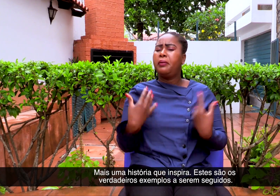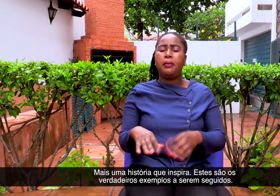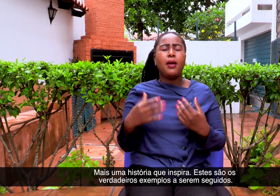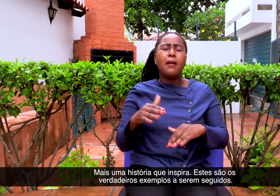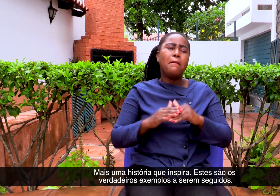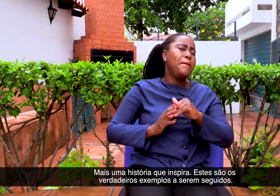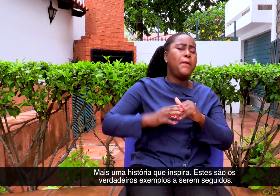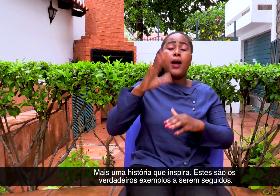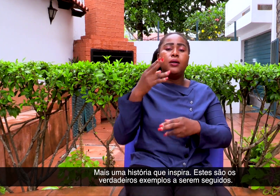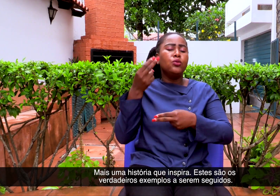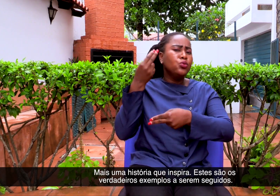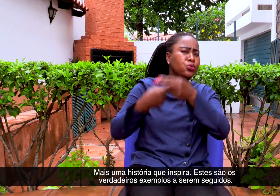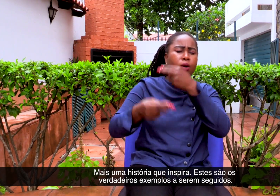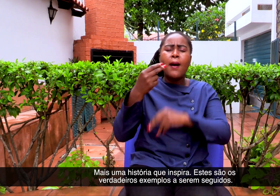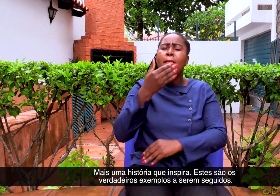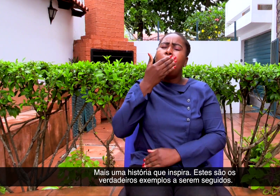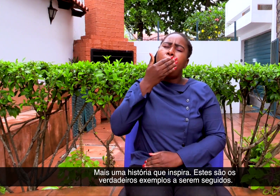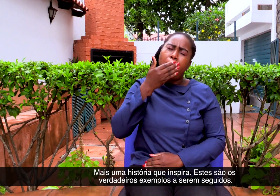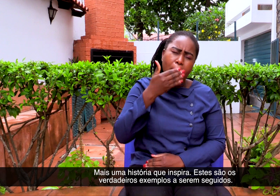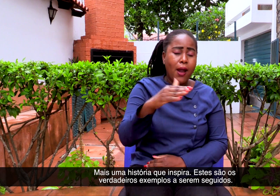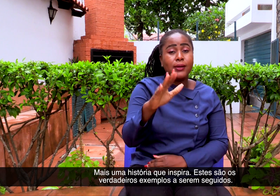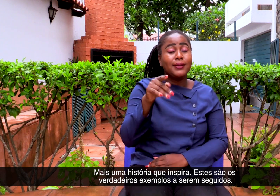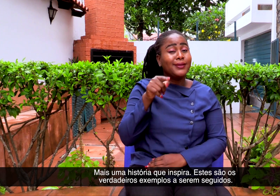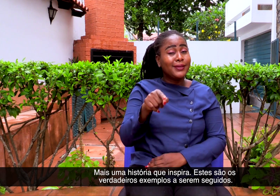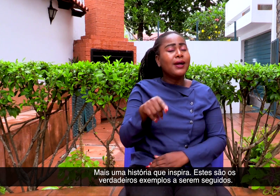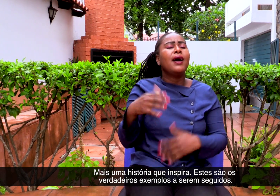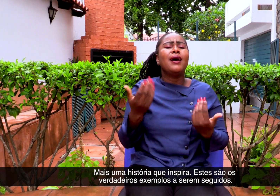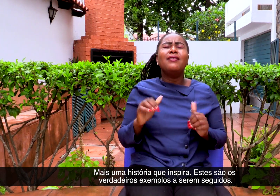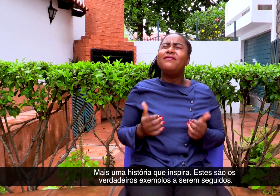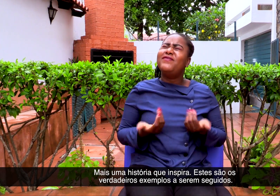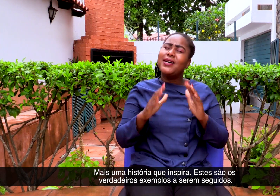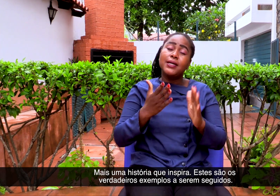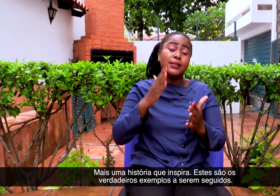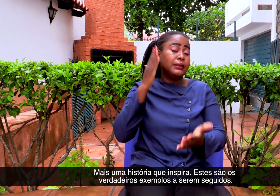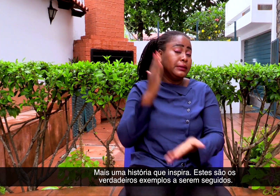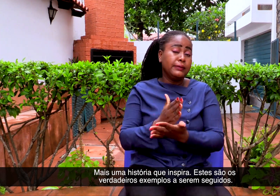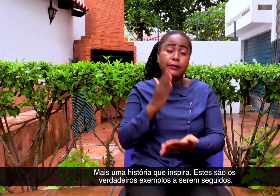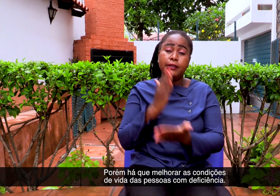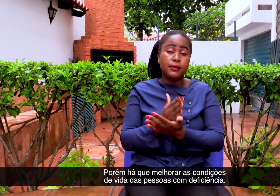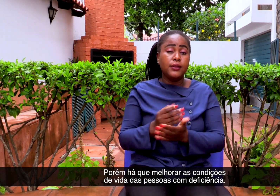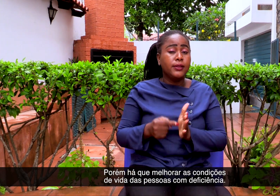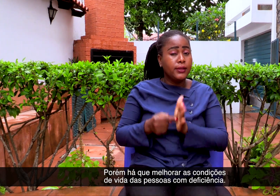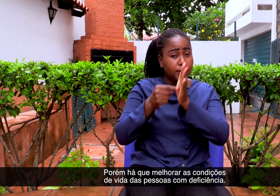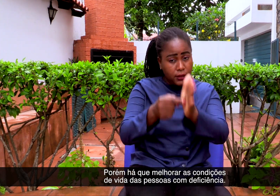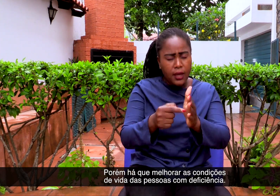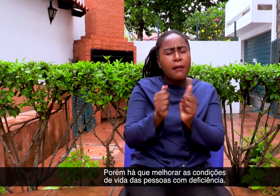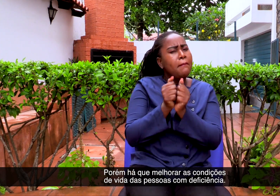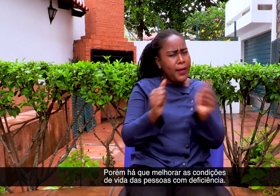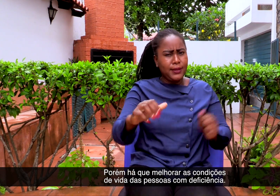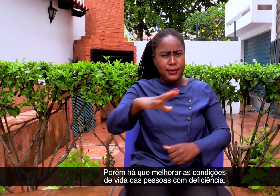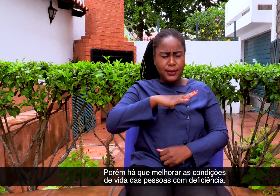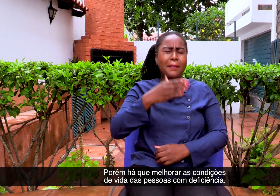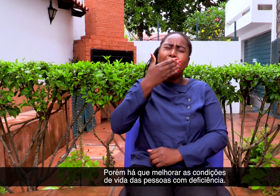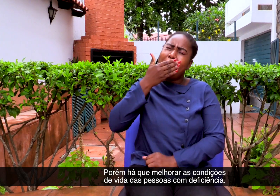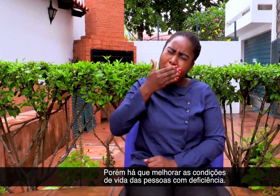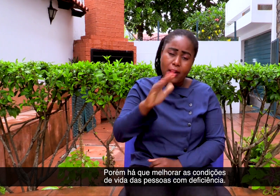Mais uma história que inspira. Estes são os verdadeiros exemplos a serem seguidos. Porém, há que melhorar